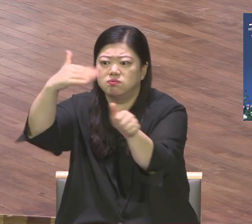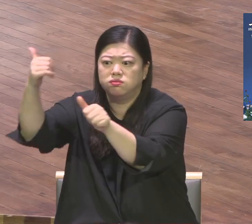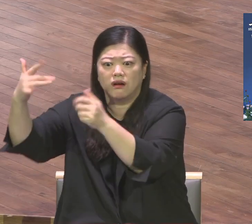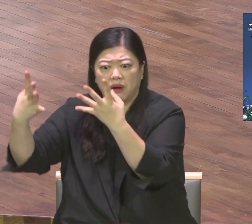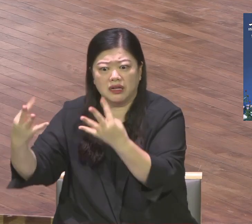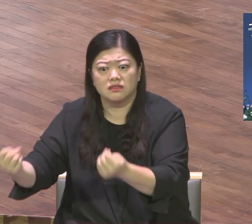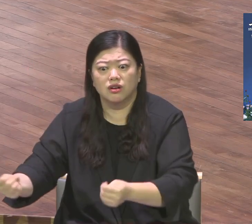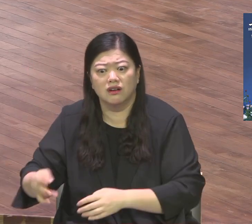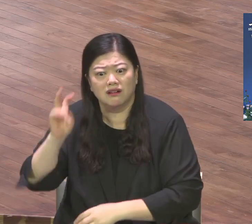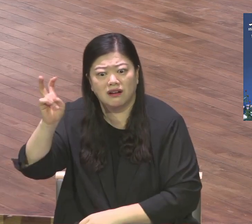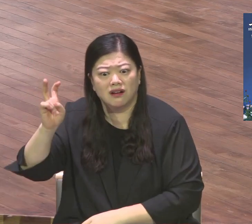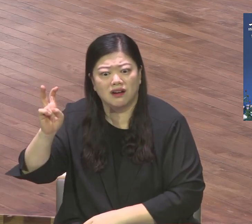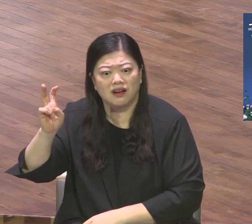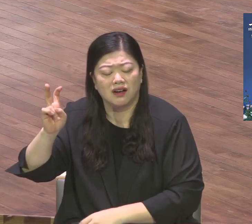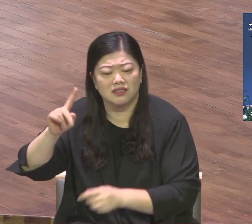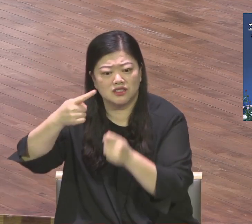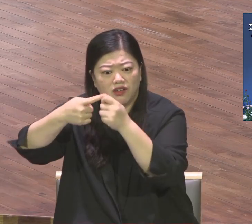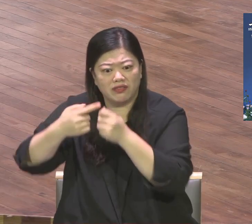저부터.